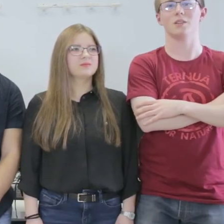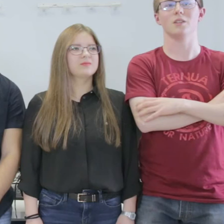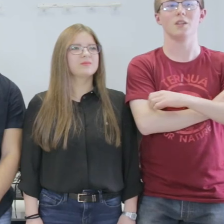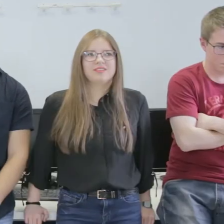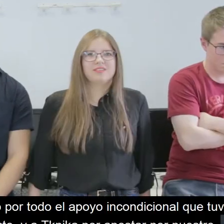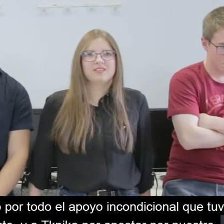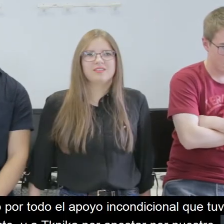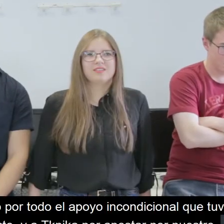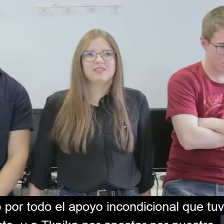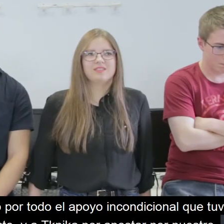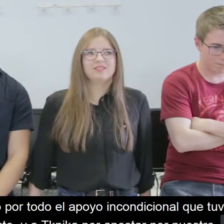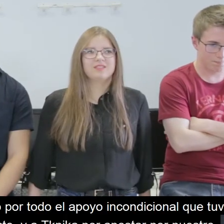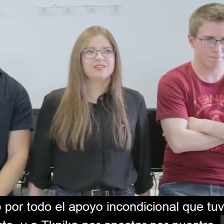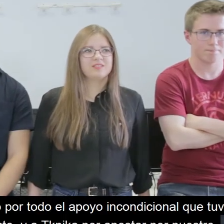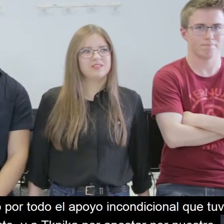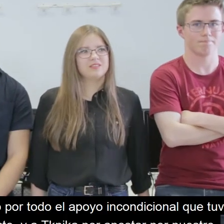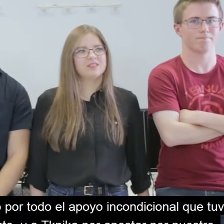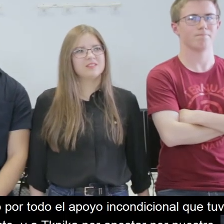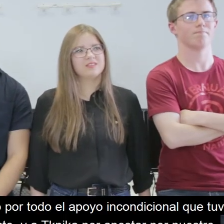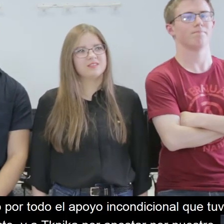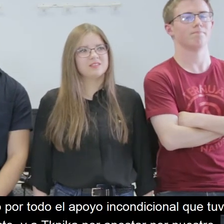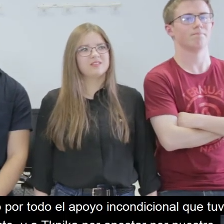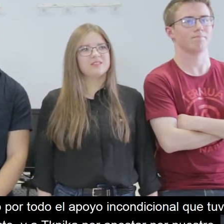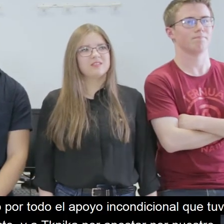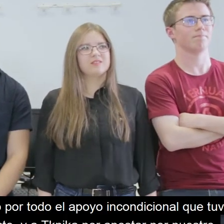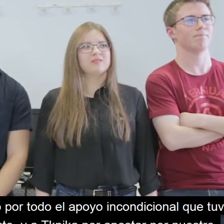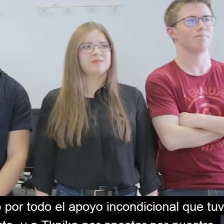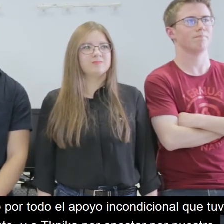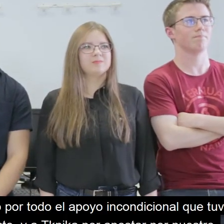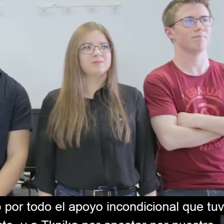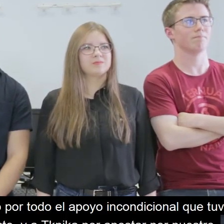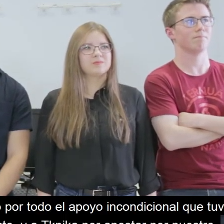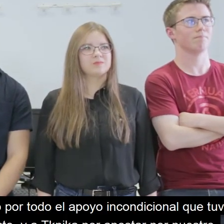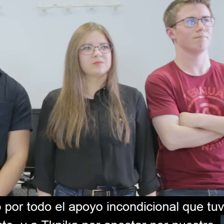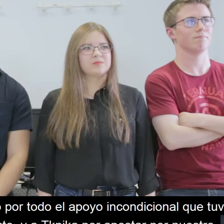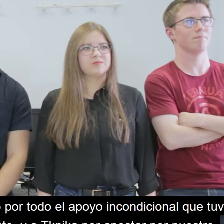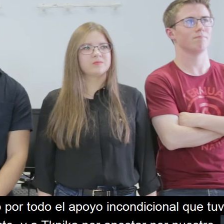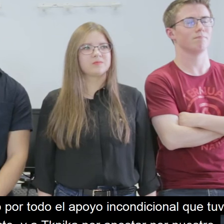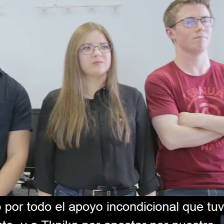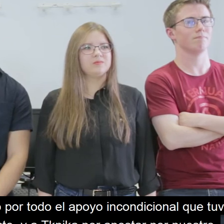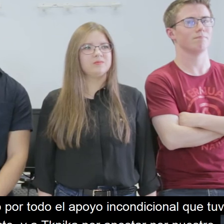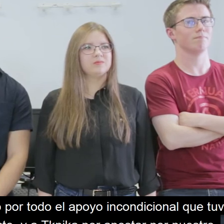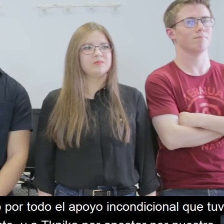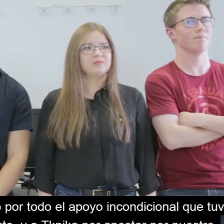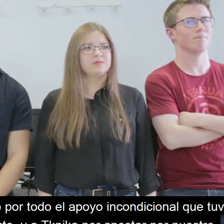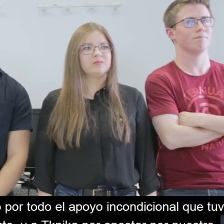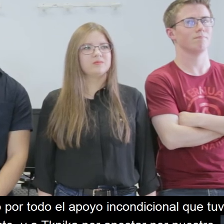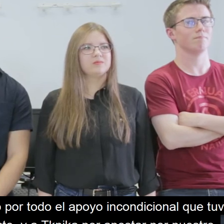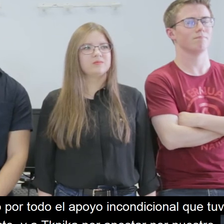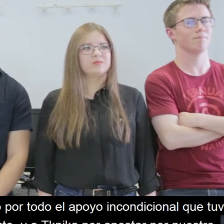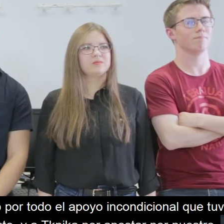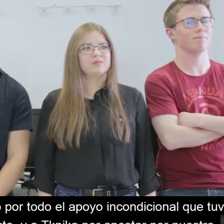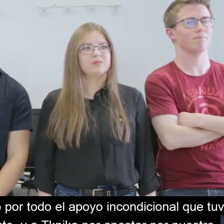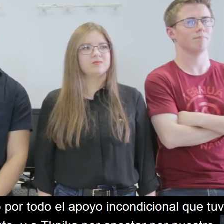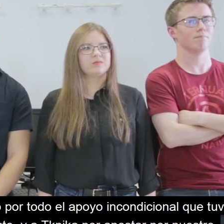agradecer. Ahora queremos agradecer al Centro Seimpro por todo el apoyo incondicional que tuvo con nosotros en todo el proceso del